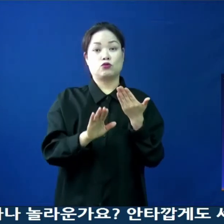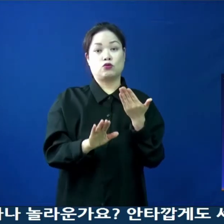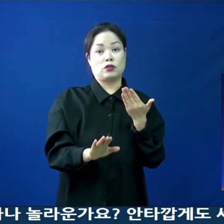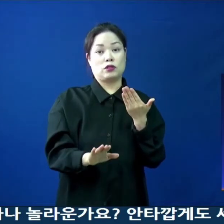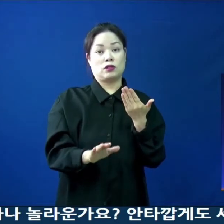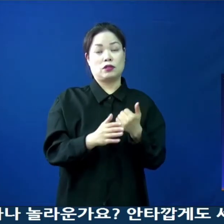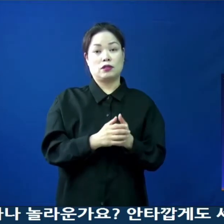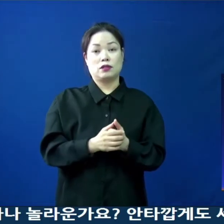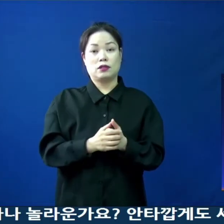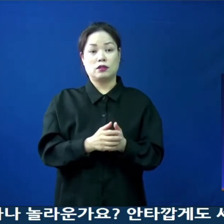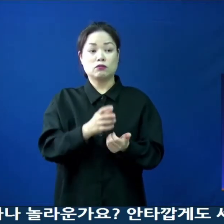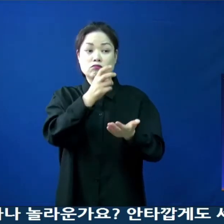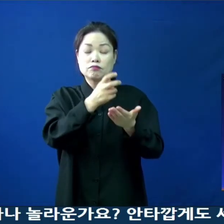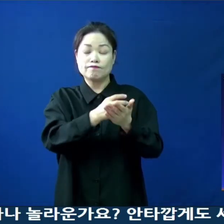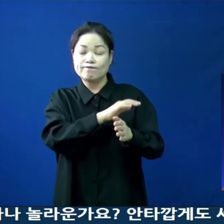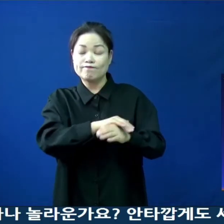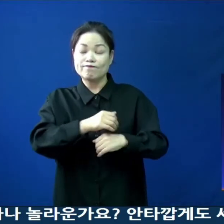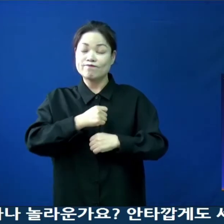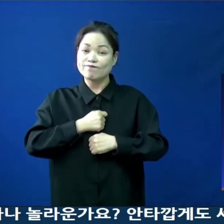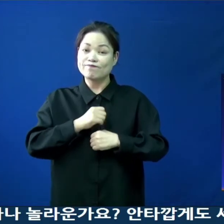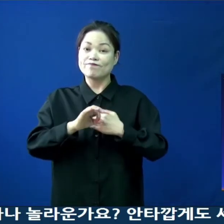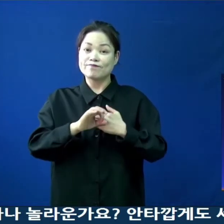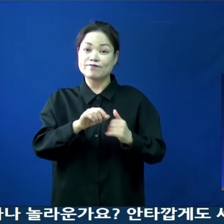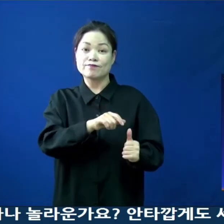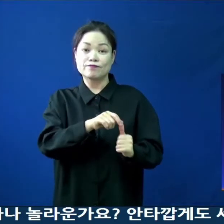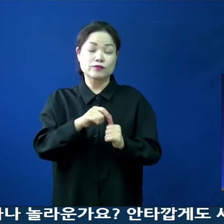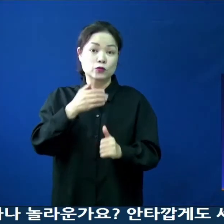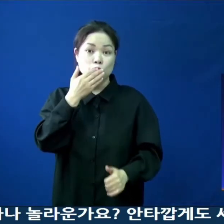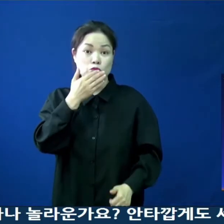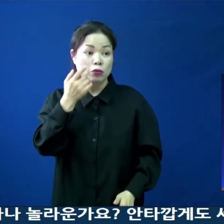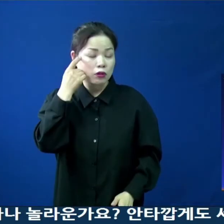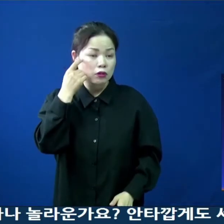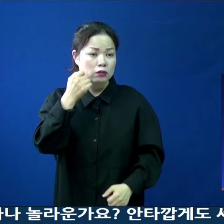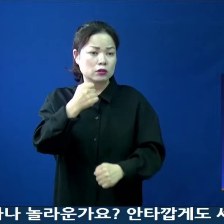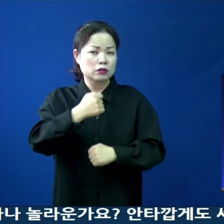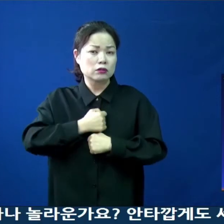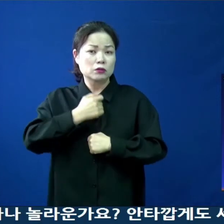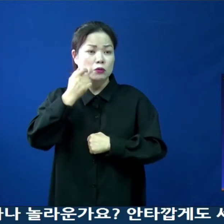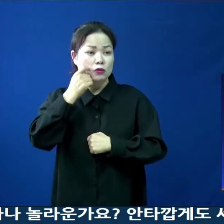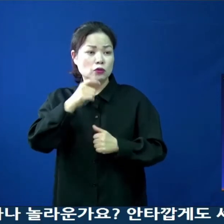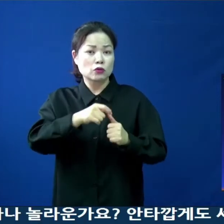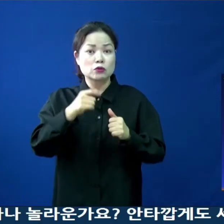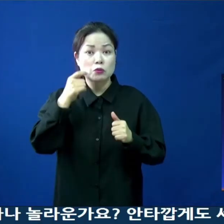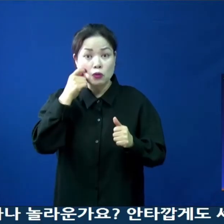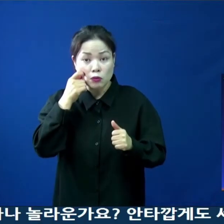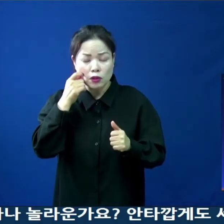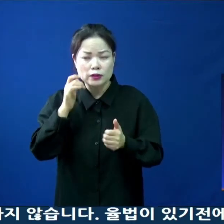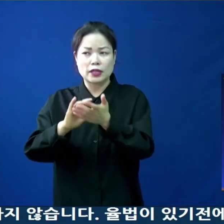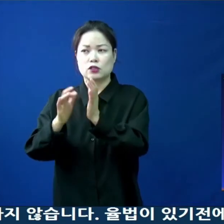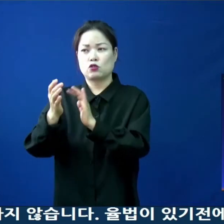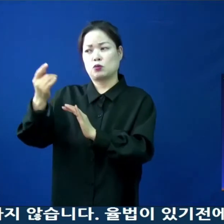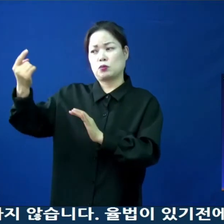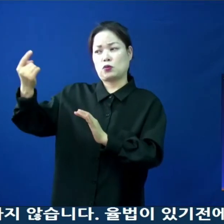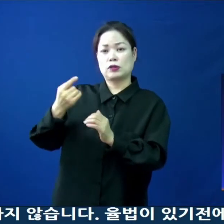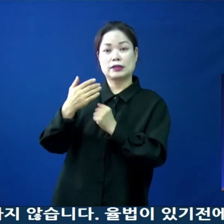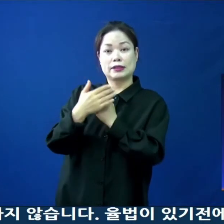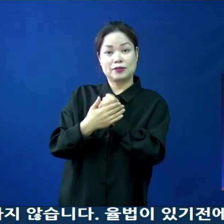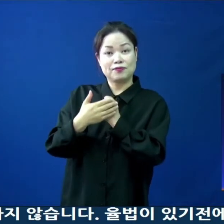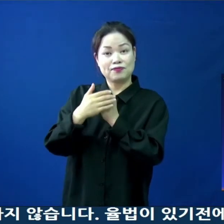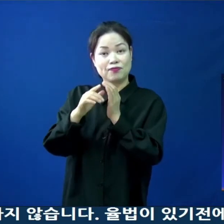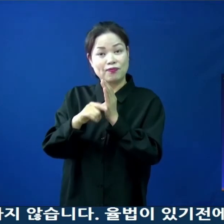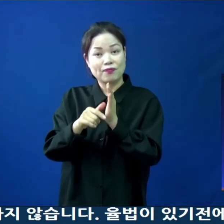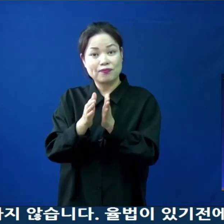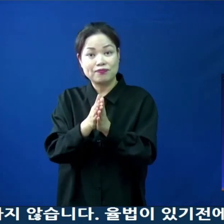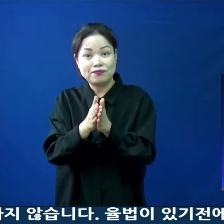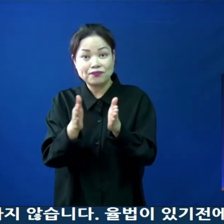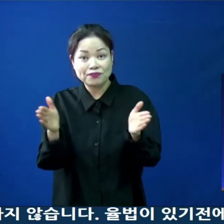이후에는 율법을 잘 지키면 구원을 받은 것이고 못 지키면 못 받고, 그리고 이제 예수님이 오셔서 은혜의 시대가